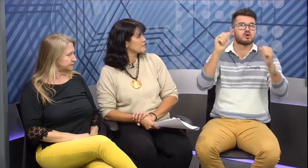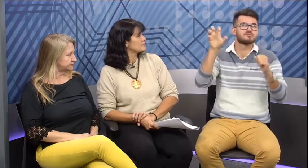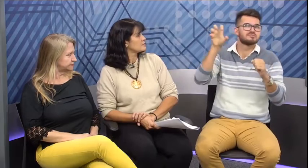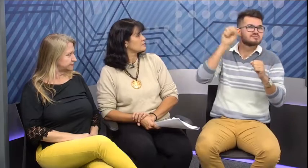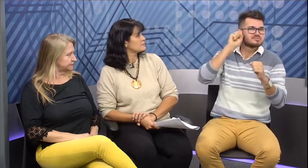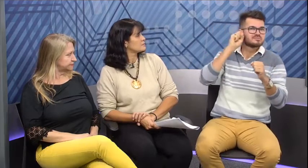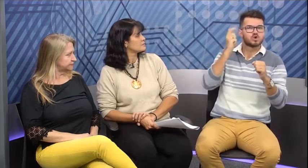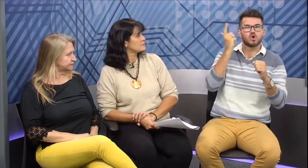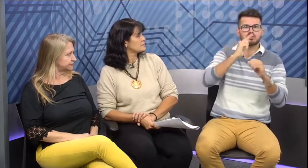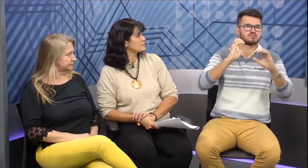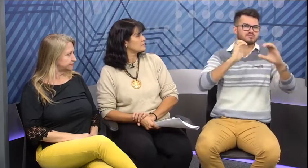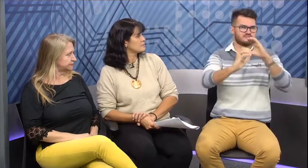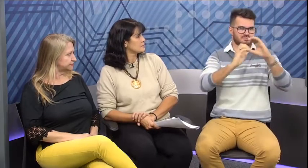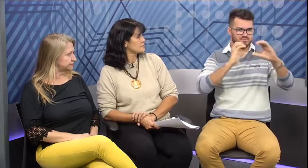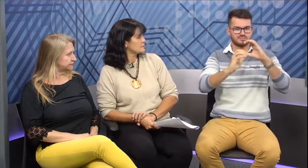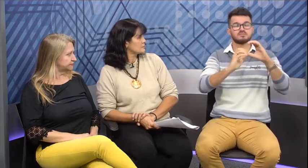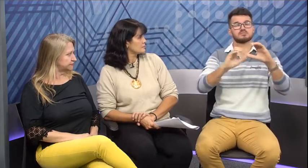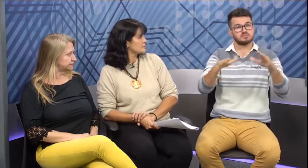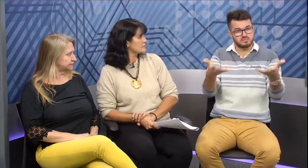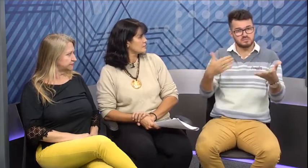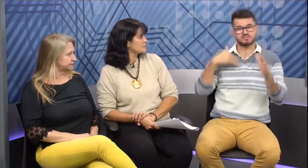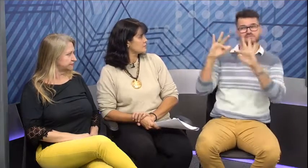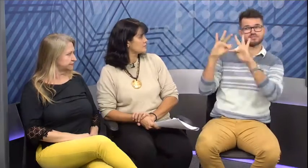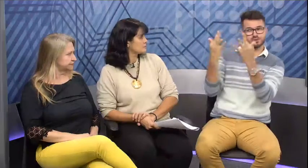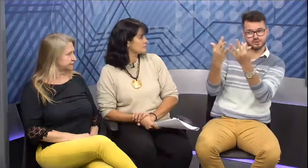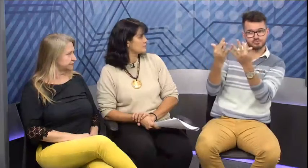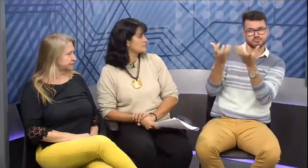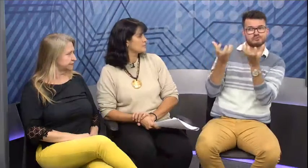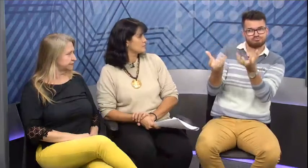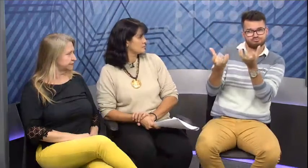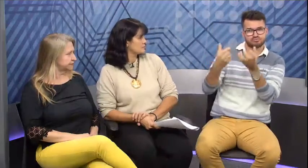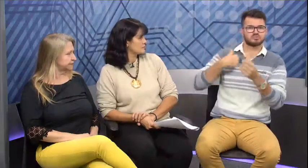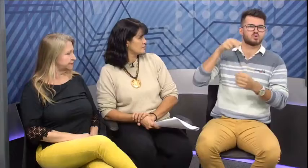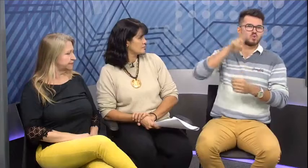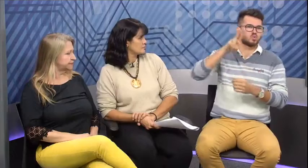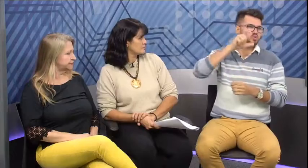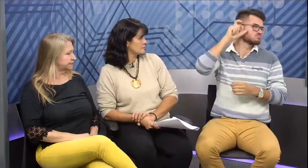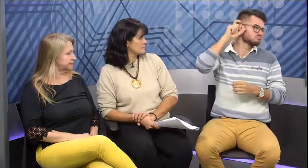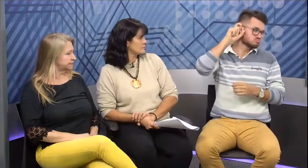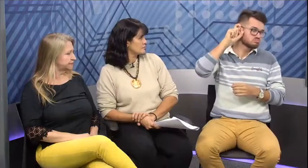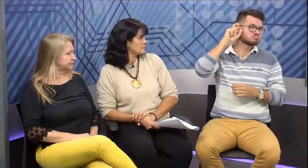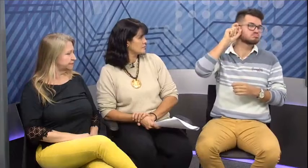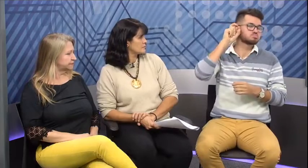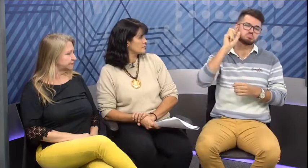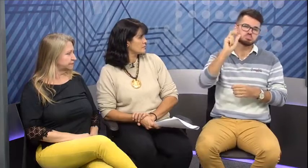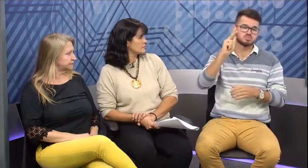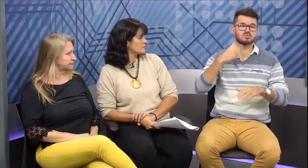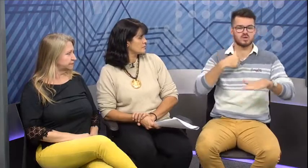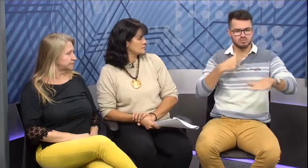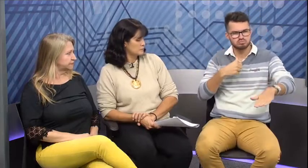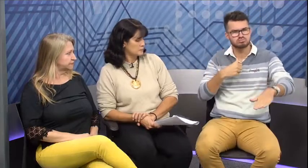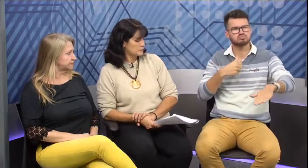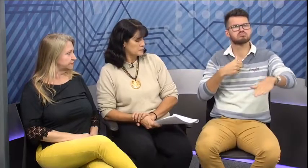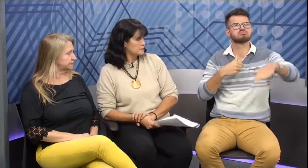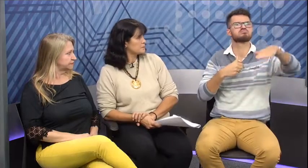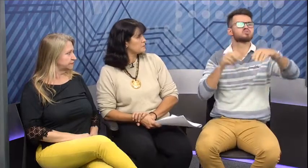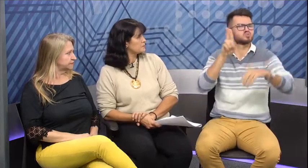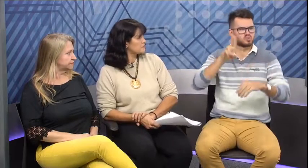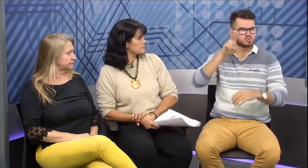enfim, alguns outros sons. Isso iria também flexibilizar a minha comunicação. Então, a minha família preferia que eu usasse o